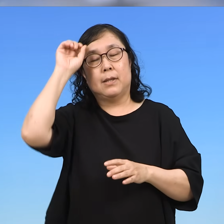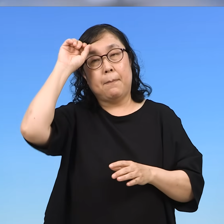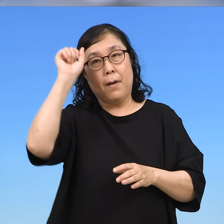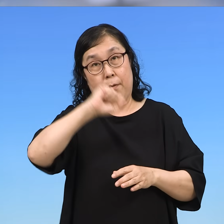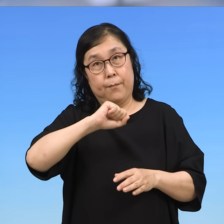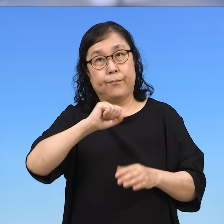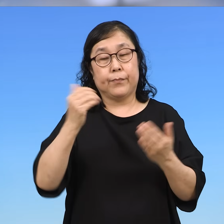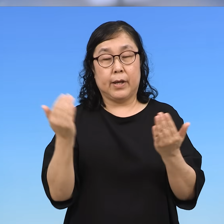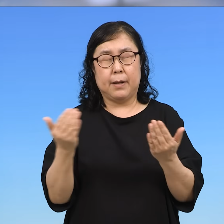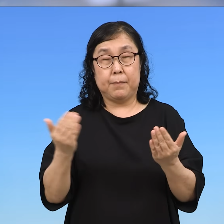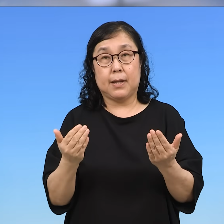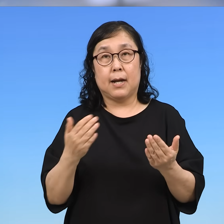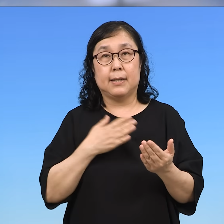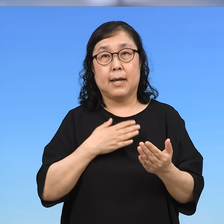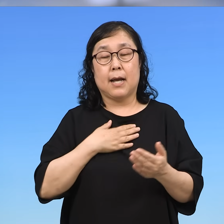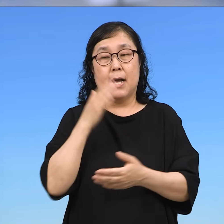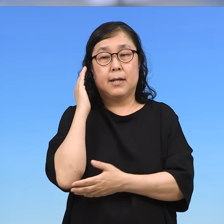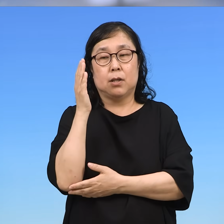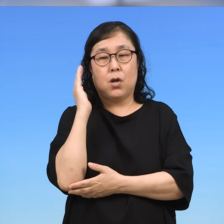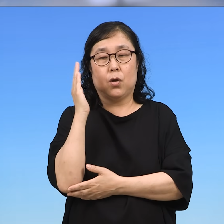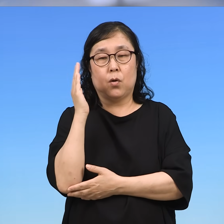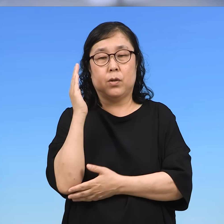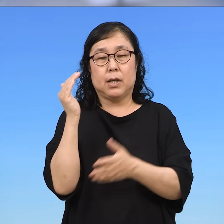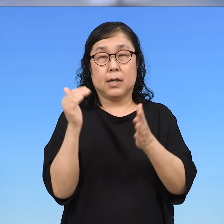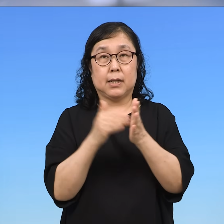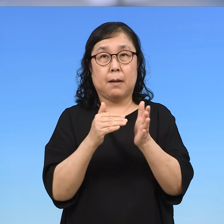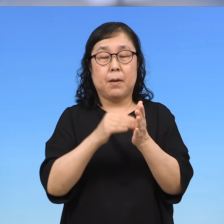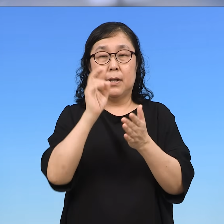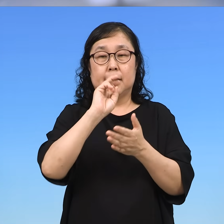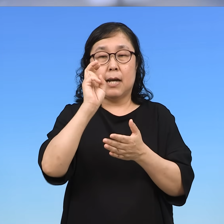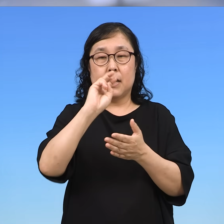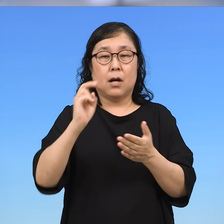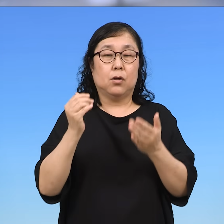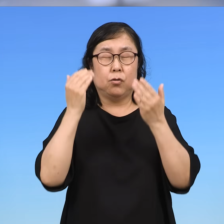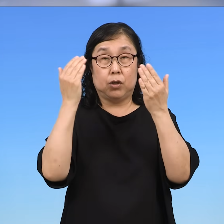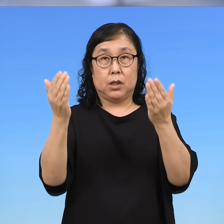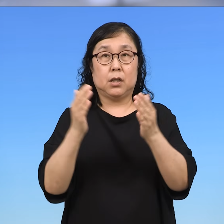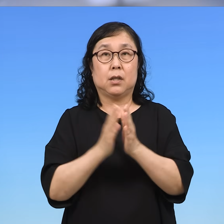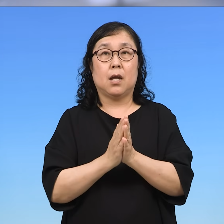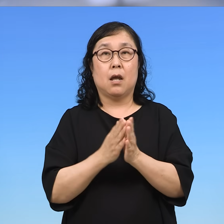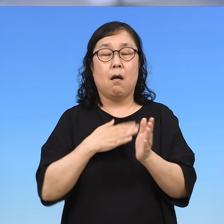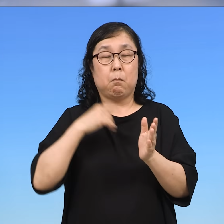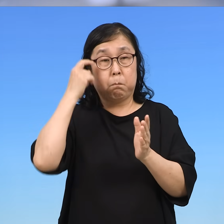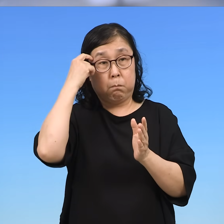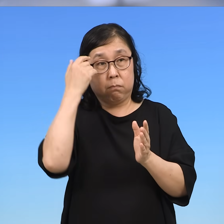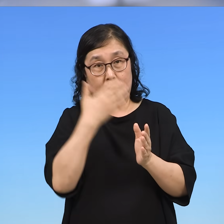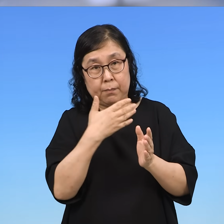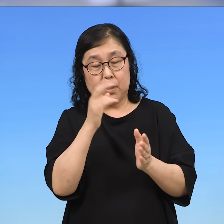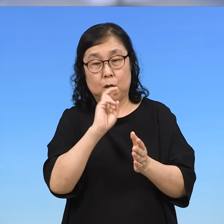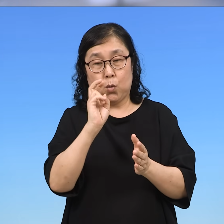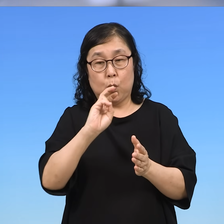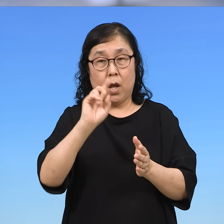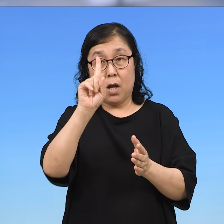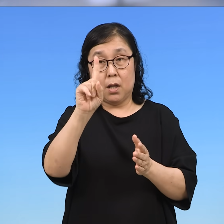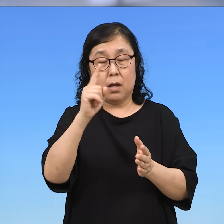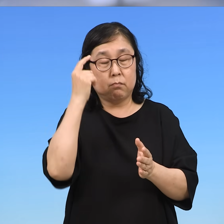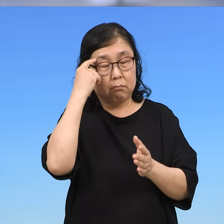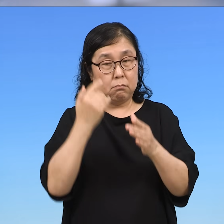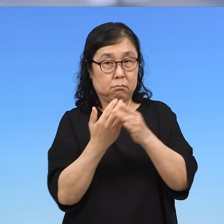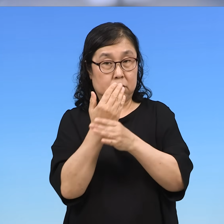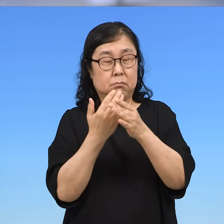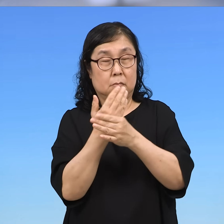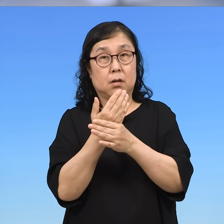오늘 새벽인데요, 보통 이제 설교를 마무리하면 이제 찬양을 주시는데 뜬금없이 이 노래 하나를